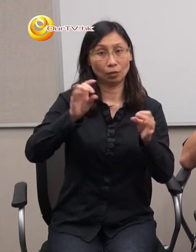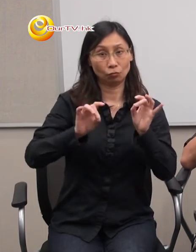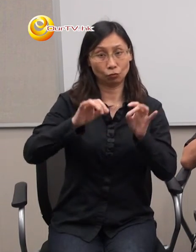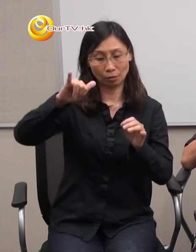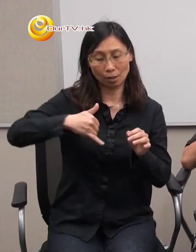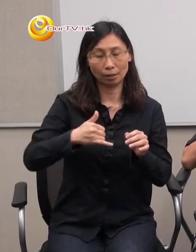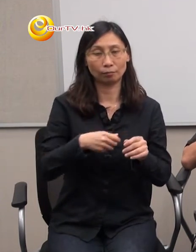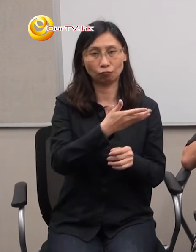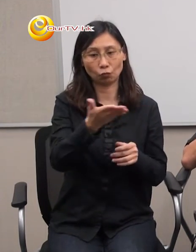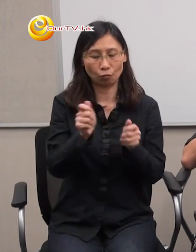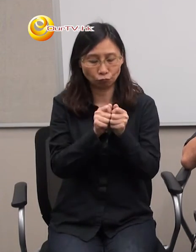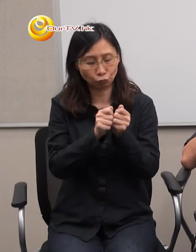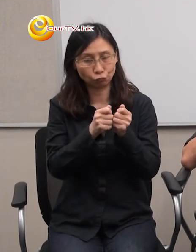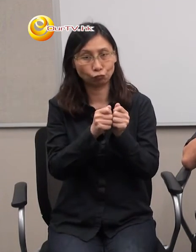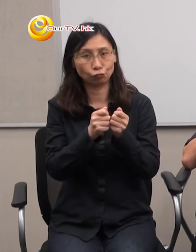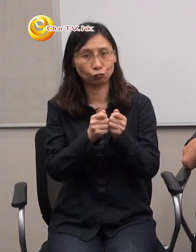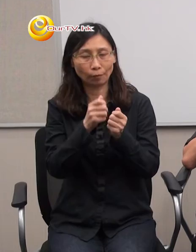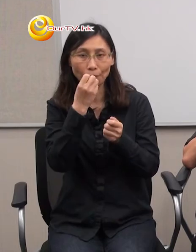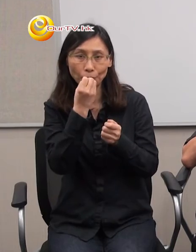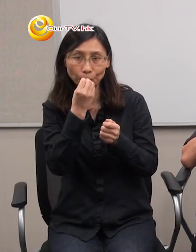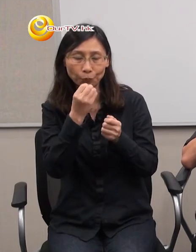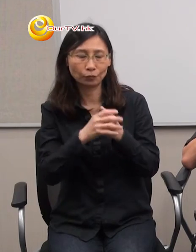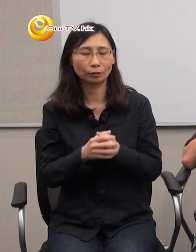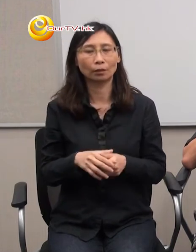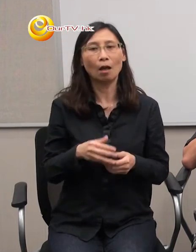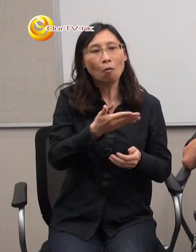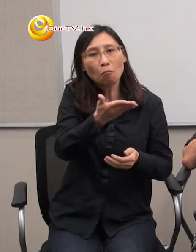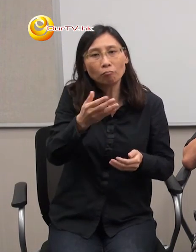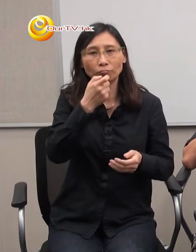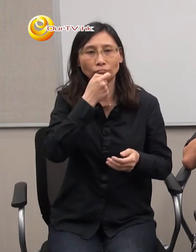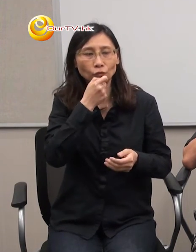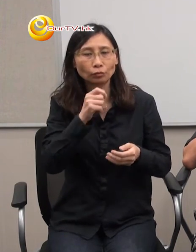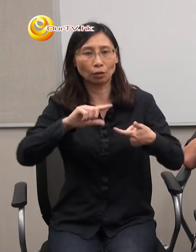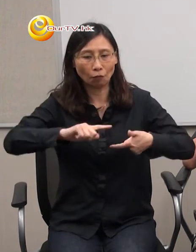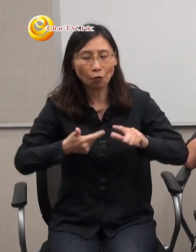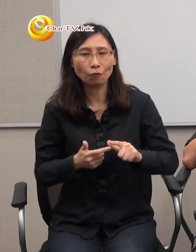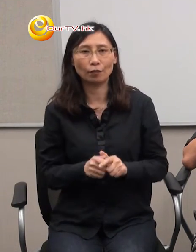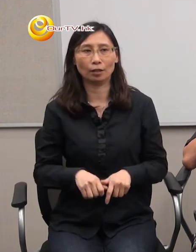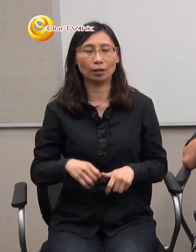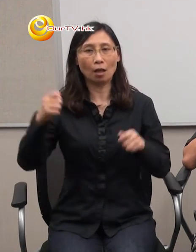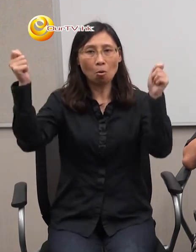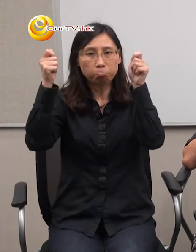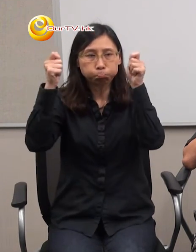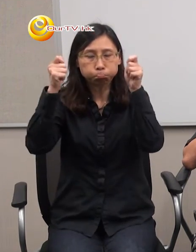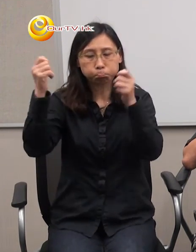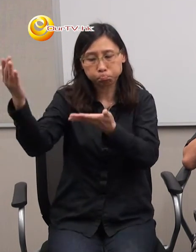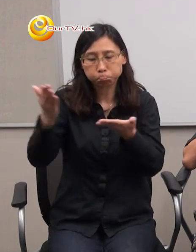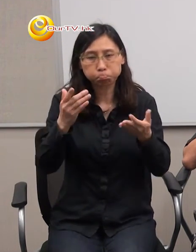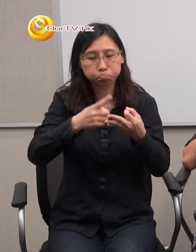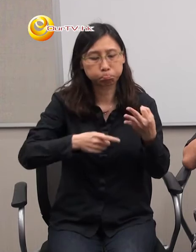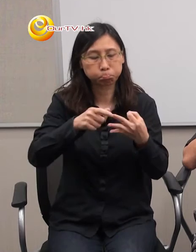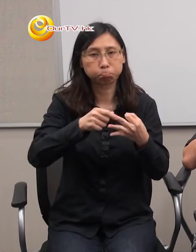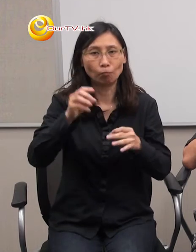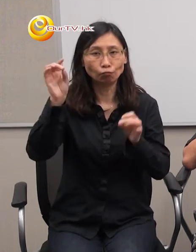咗大家食花生，或者除咗大家用自己中意嘅方式去到熱烈地彈琴、熱烈地歡迎張德江之